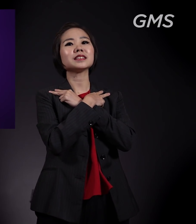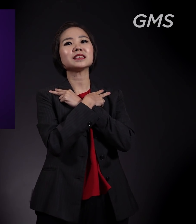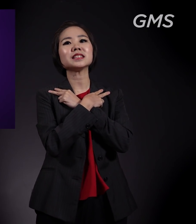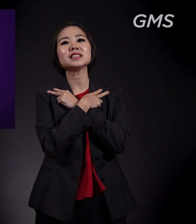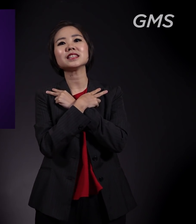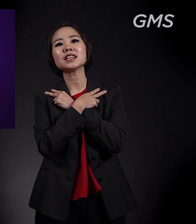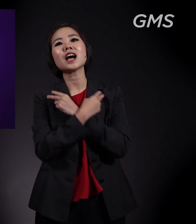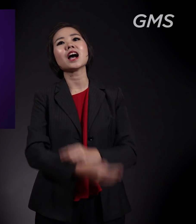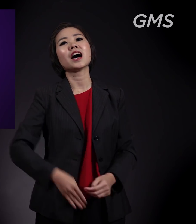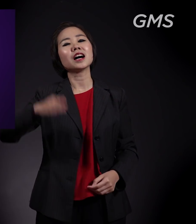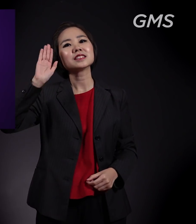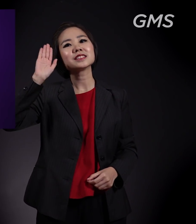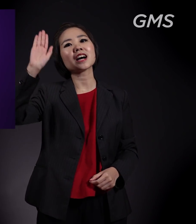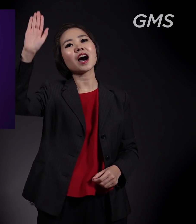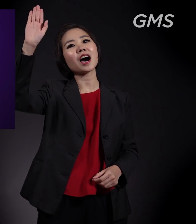mengasihi